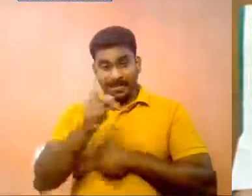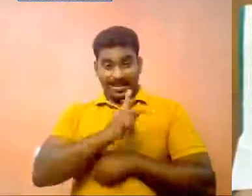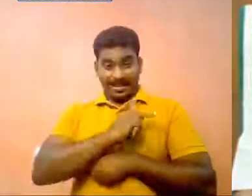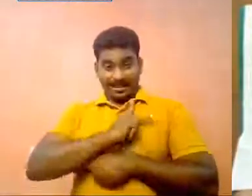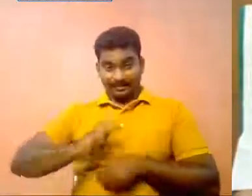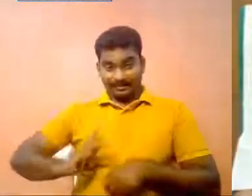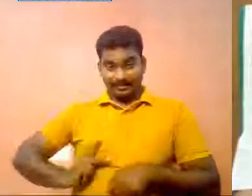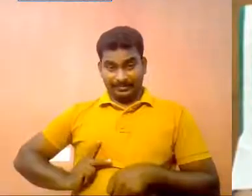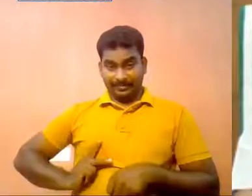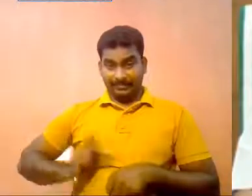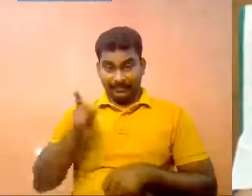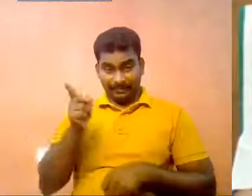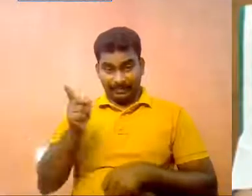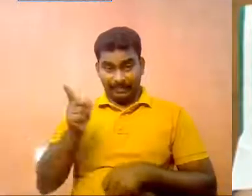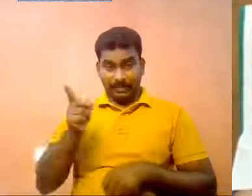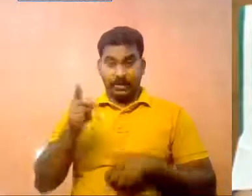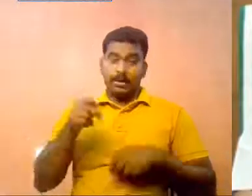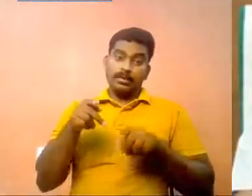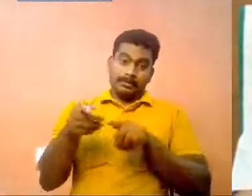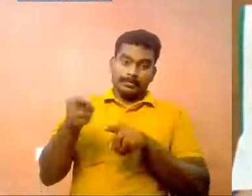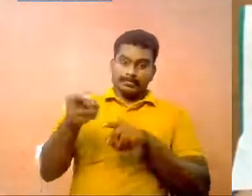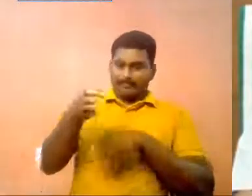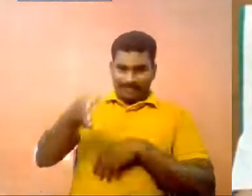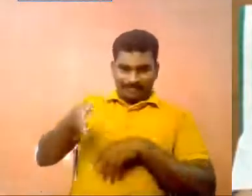കർണാടകയും കേരളവും